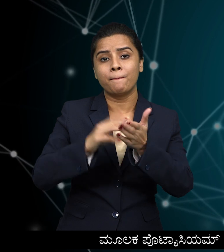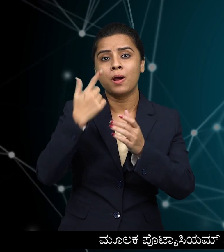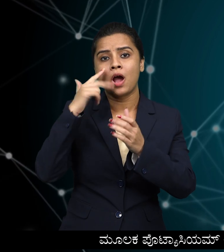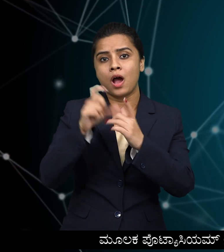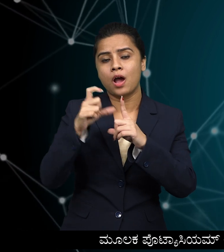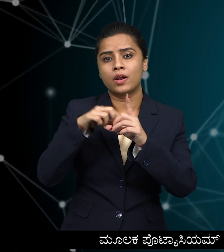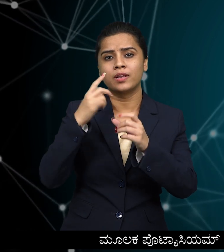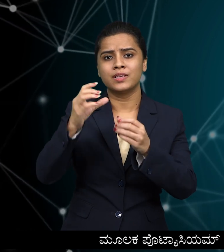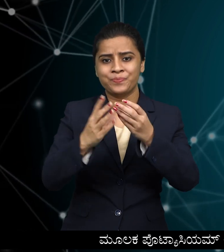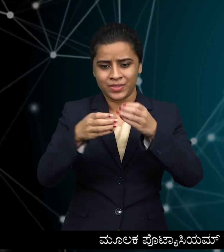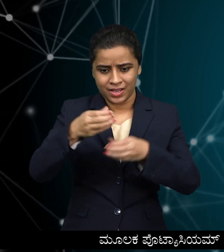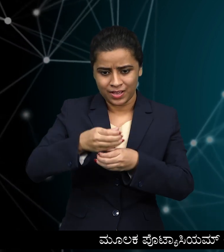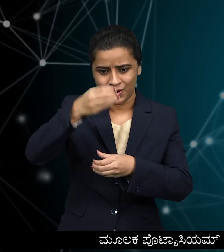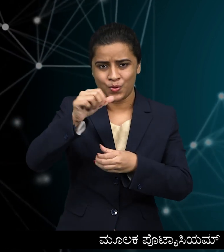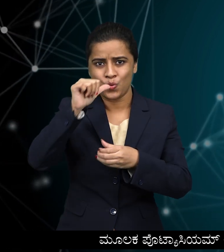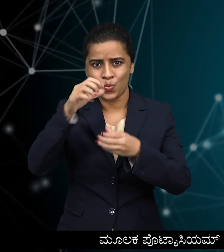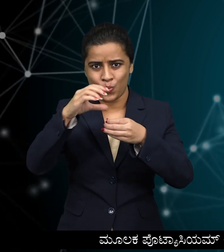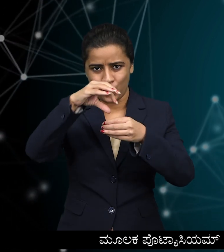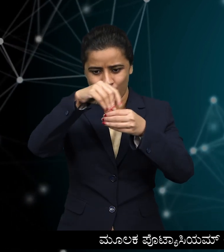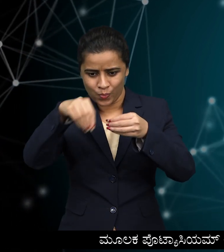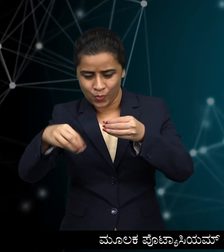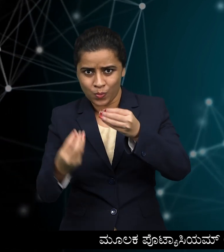ಅಯೋಡೈಡ್ ದ್ರವಣವನ್ನು ತಯಾರಿಸಿ.